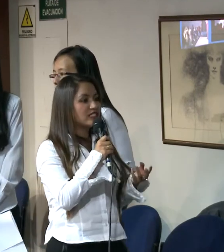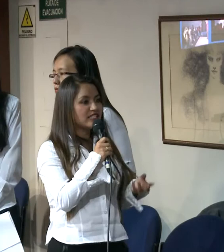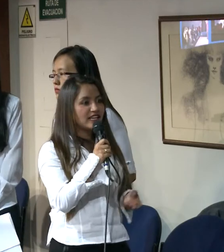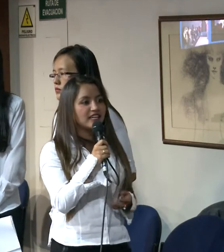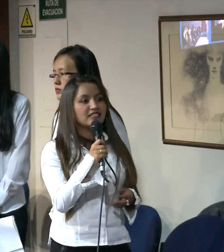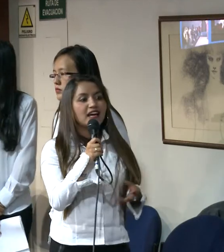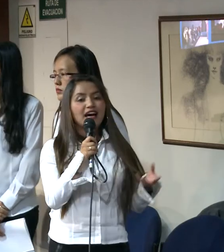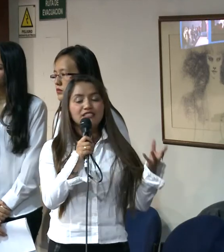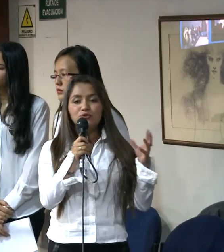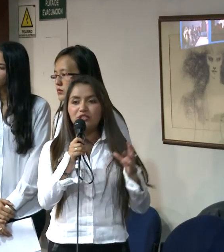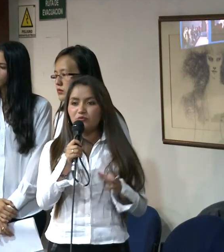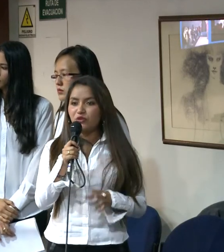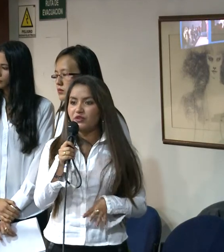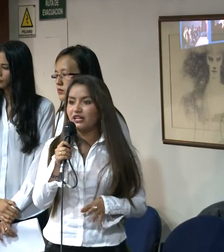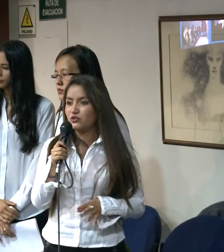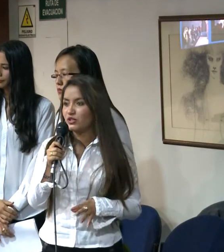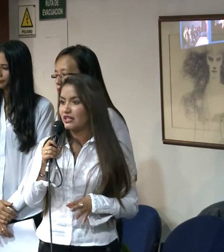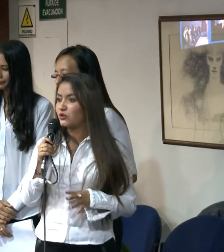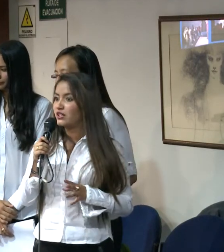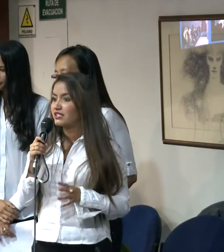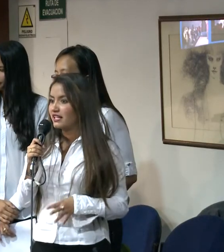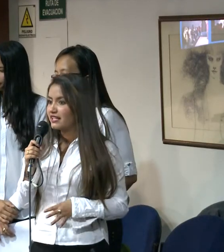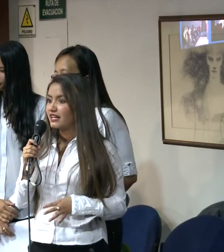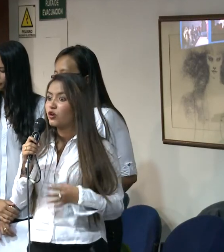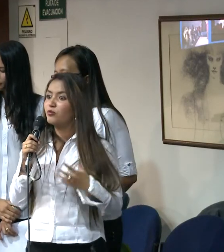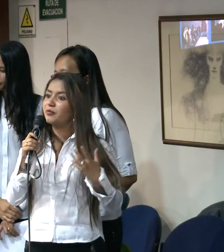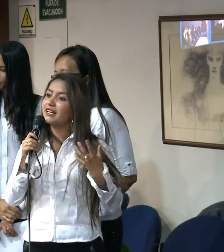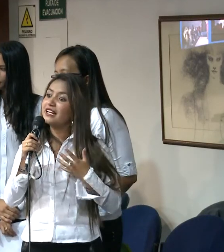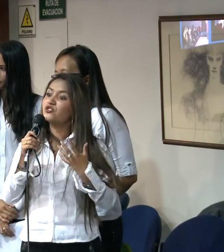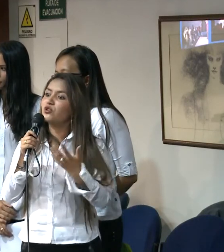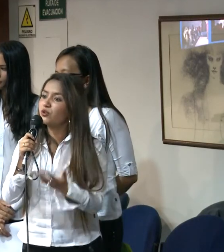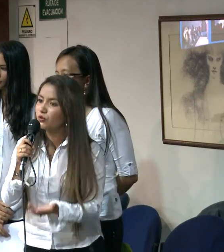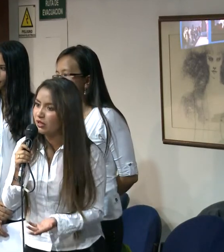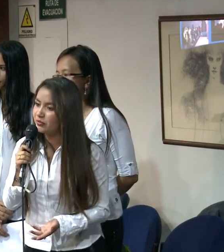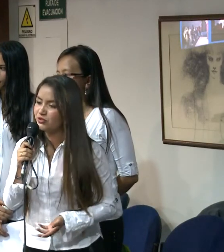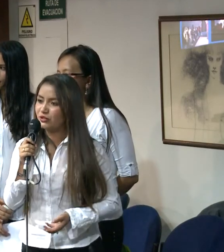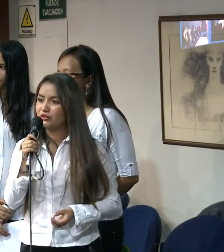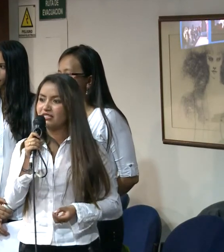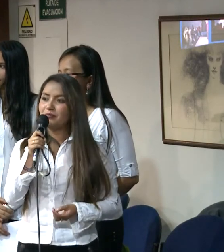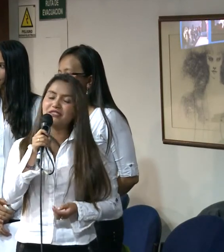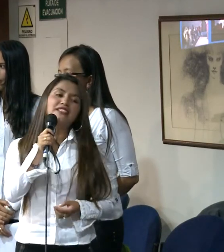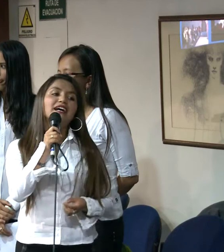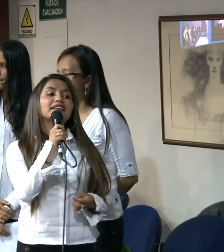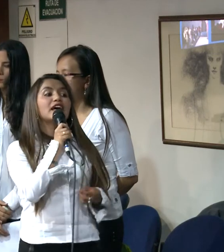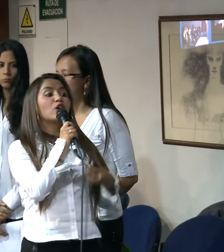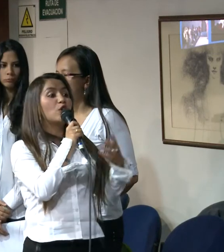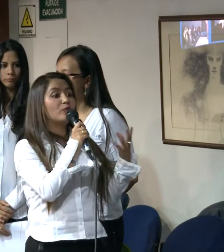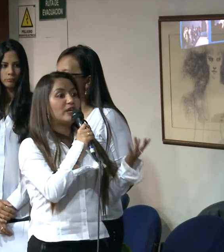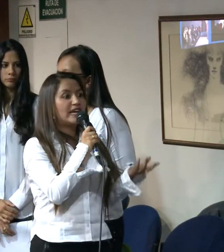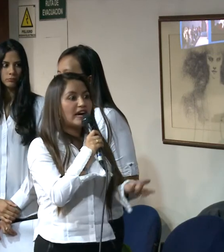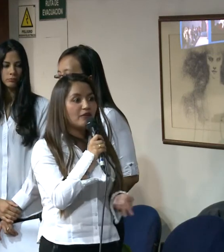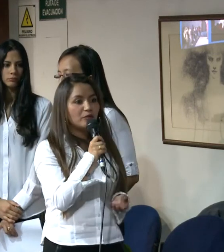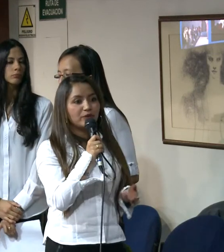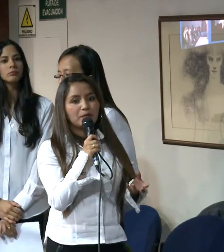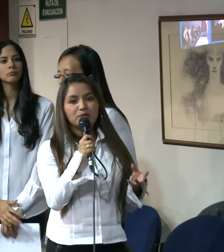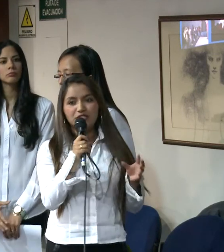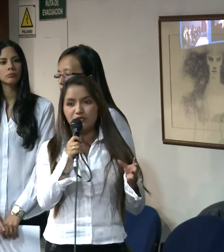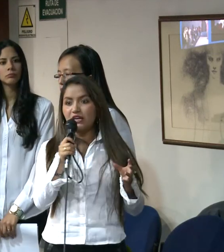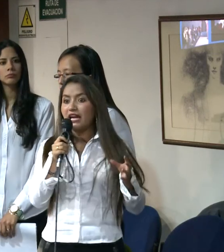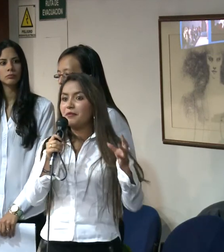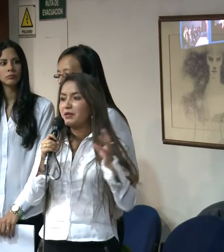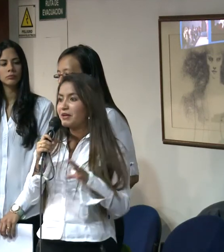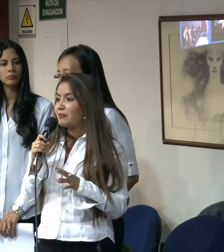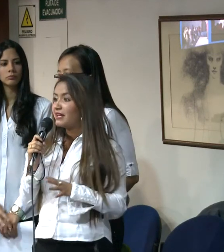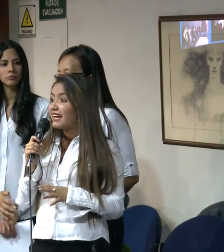sus talleres, hacen unas modificaciones a los talleres, a cómo me relaciono con la persona con discapacidad, cómo le hablo, porque pues